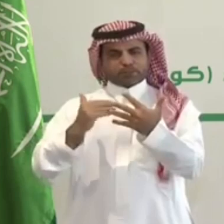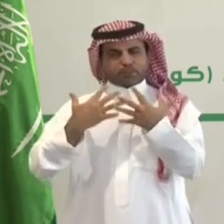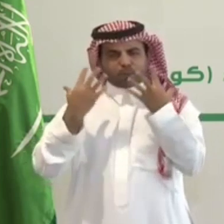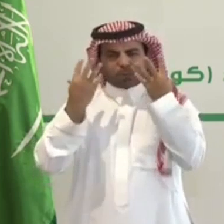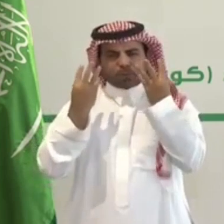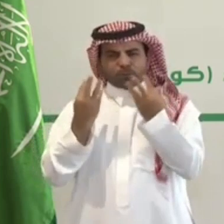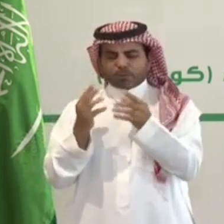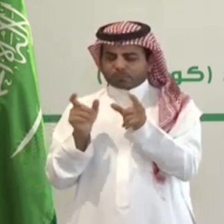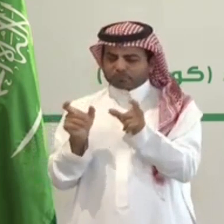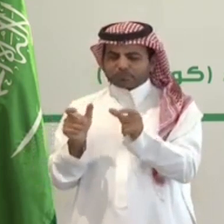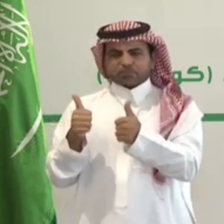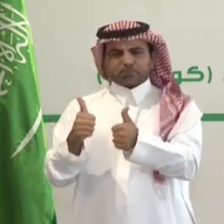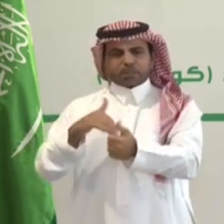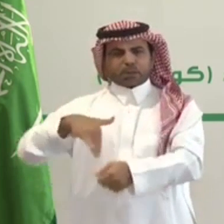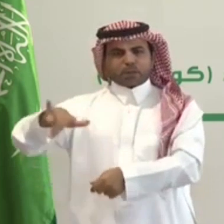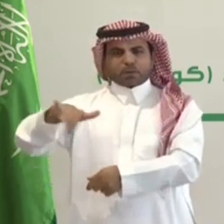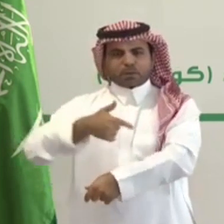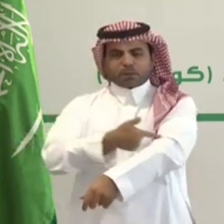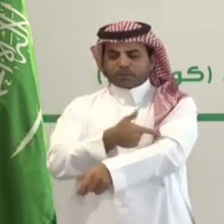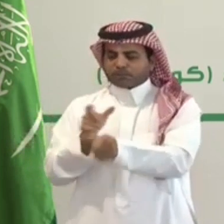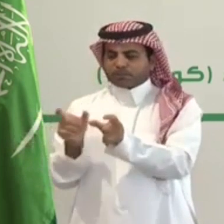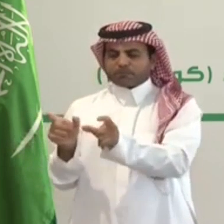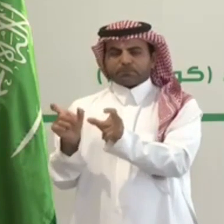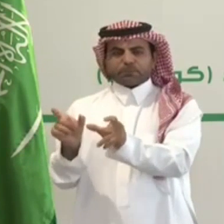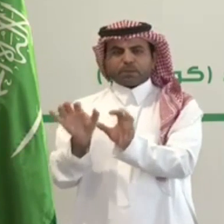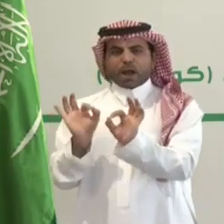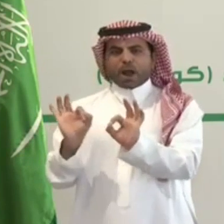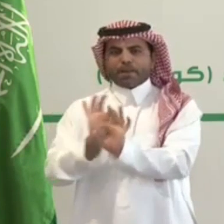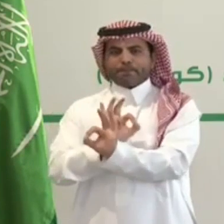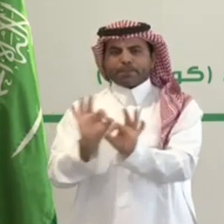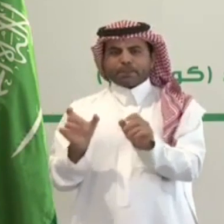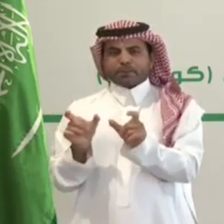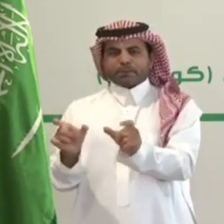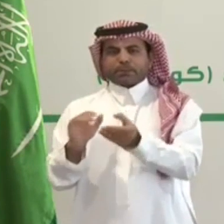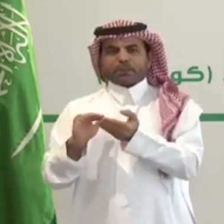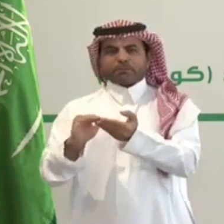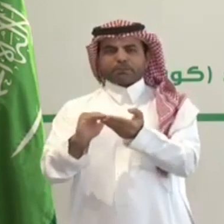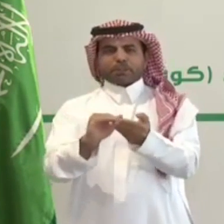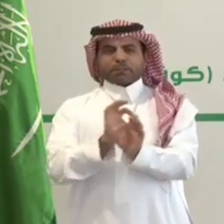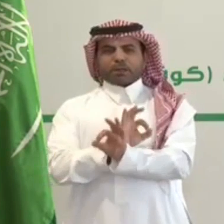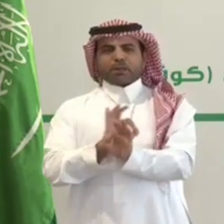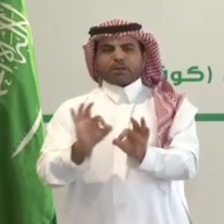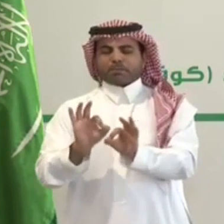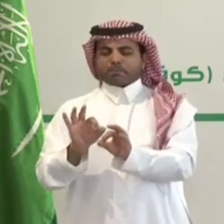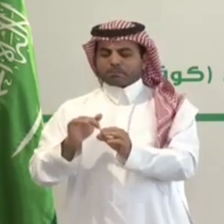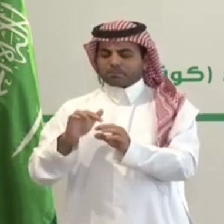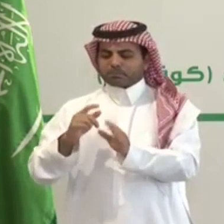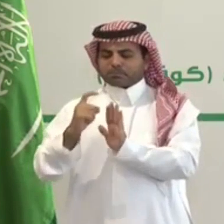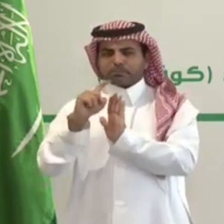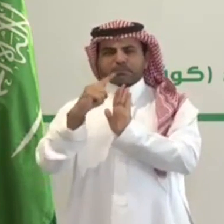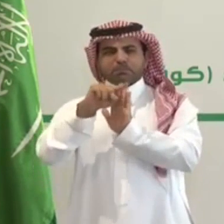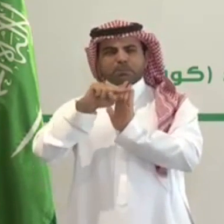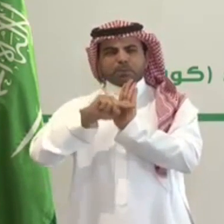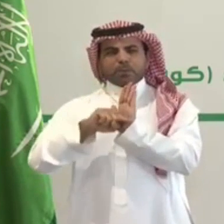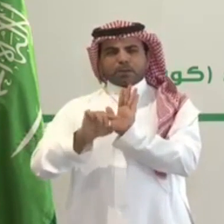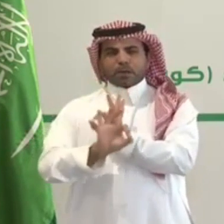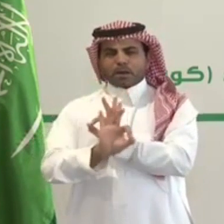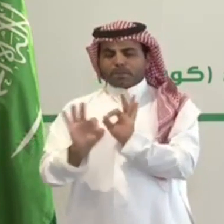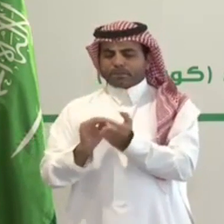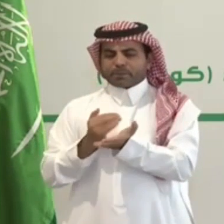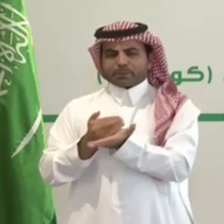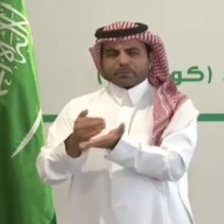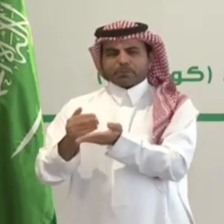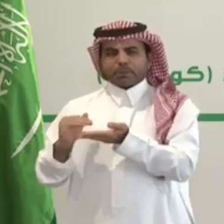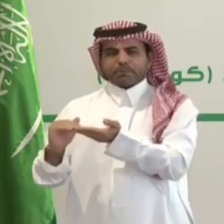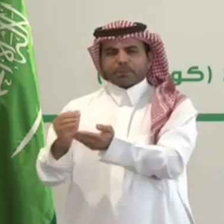ومطمئن، ويتم تلقيها للرعاية الصحية بالشكل المناسب ووفق المعايير والأدلة العلاجية.